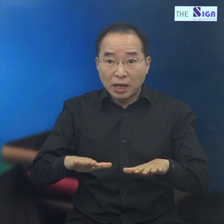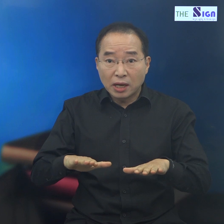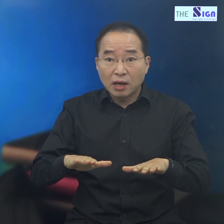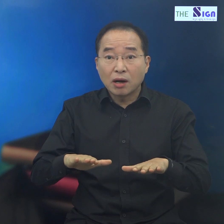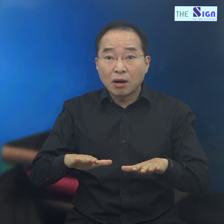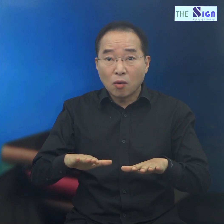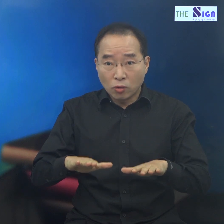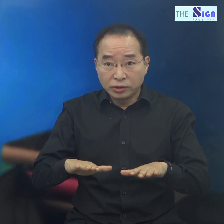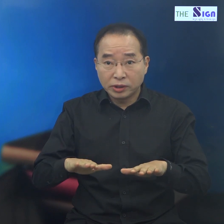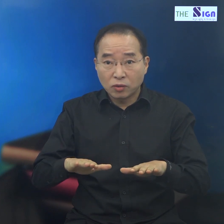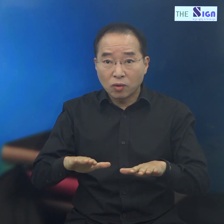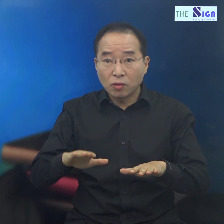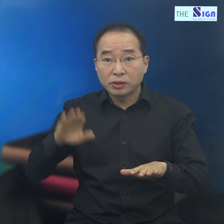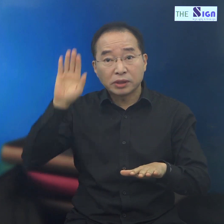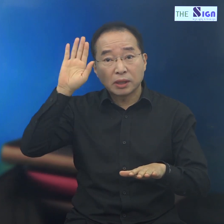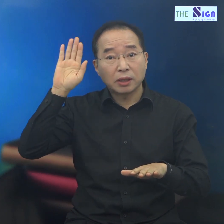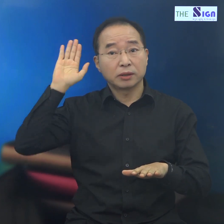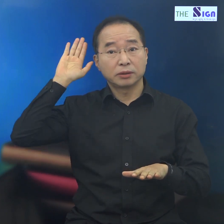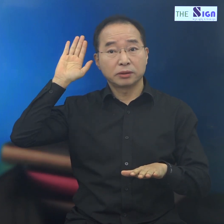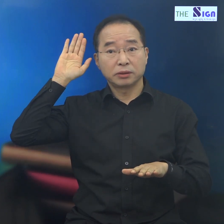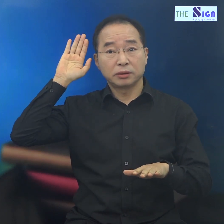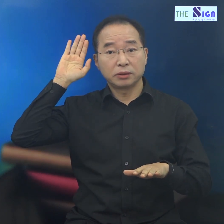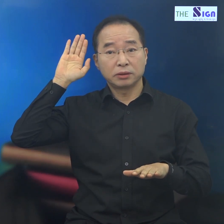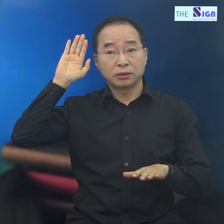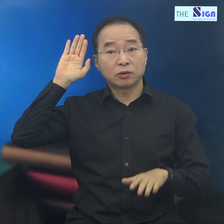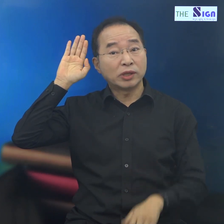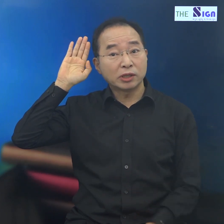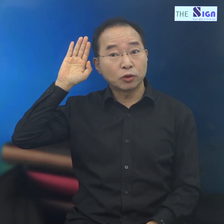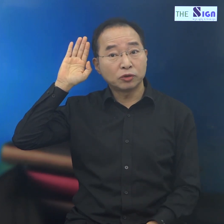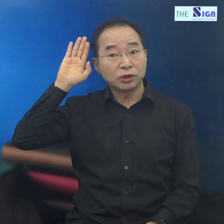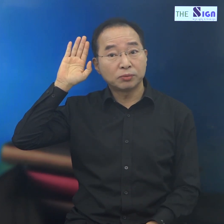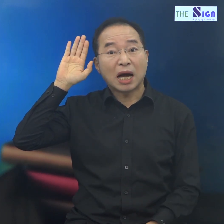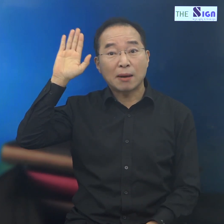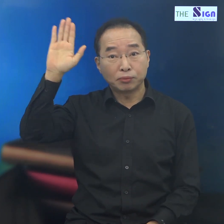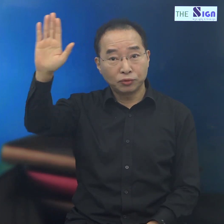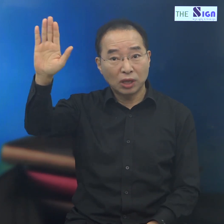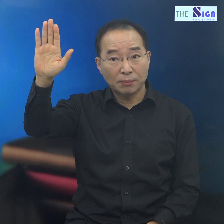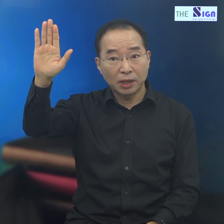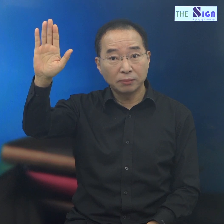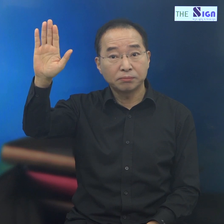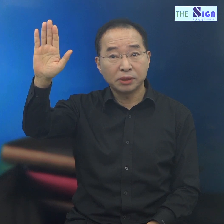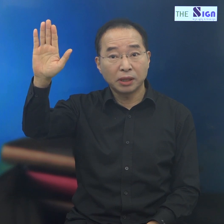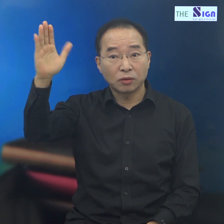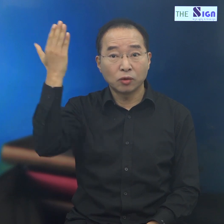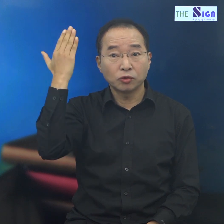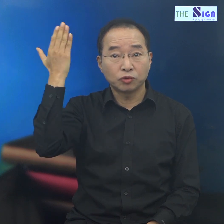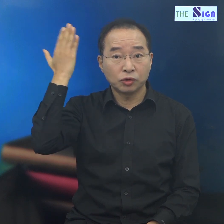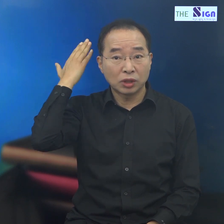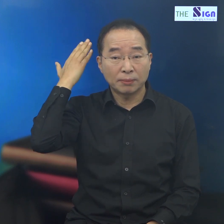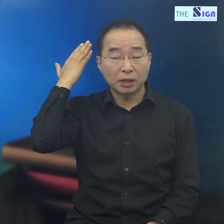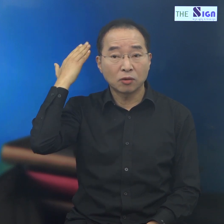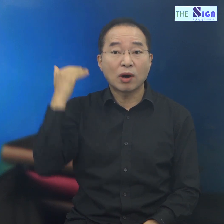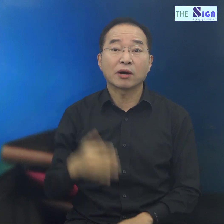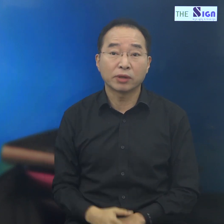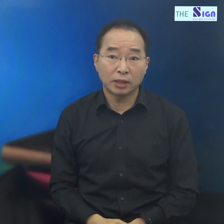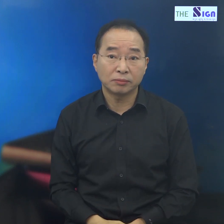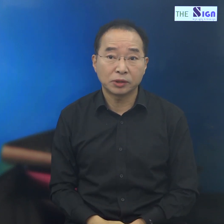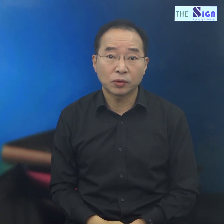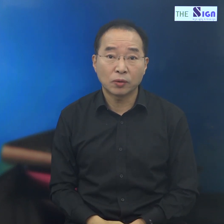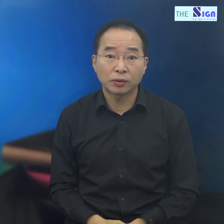여기가 오늘이고 이제 관자놀이 중심으로 앞으로 가면 미래고 뒤로 가면 과거 개념이죠. 그래서